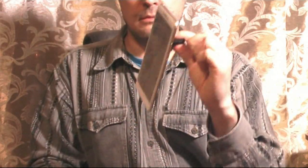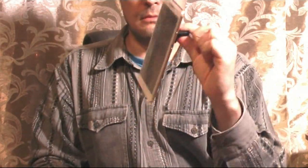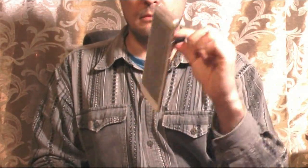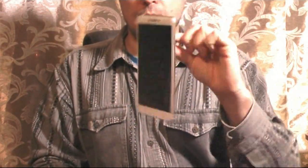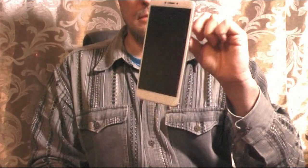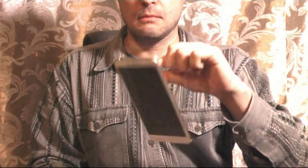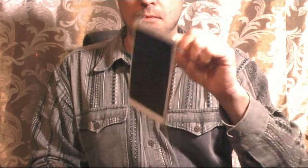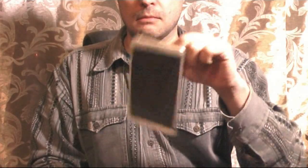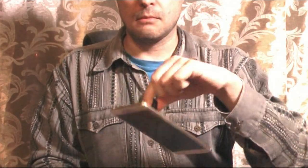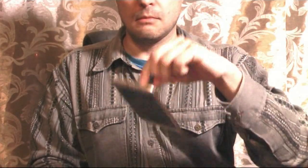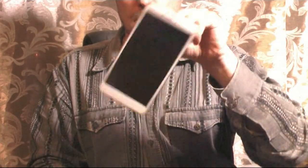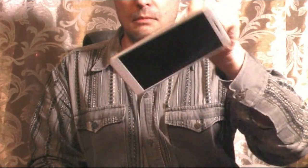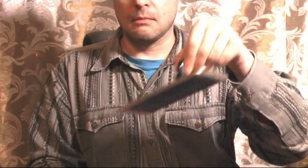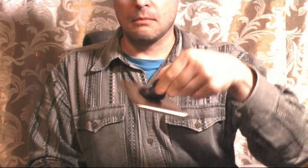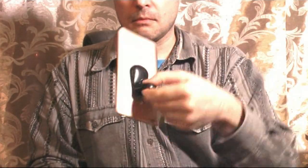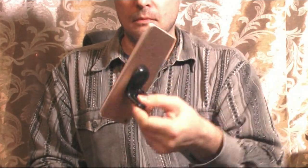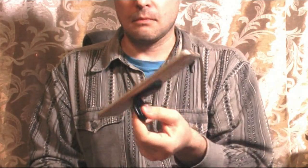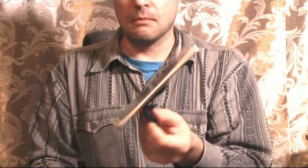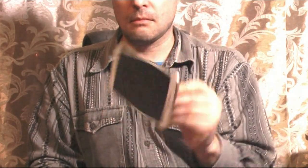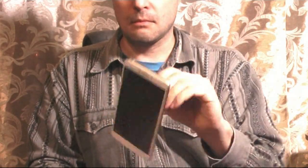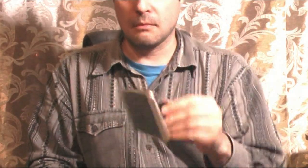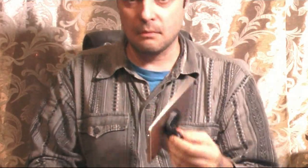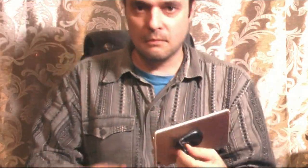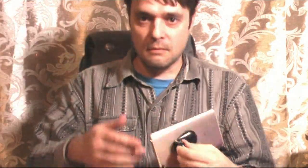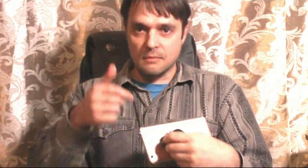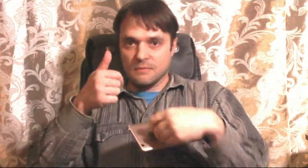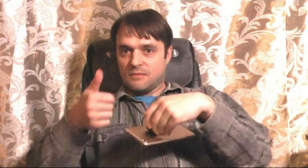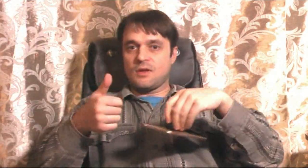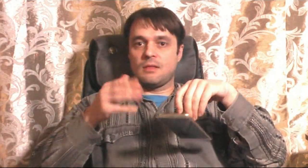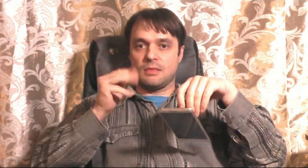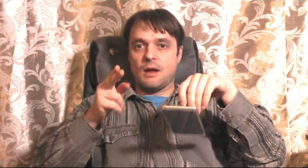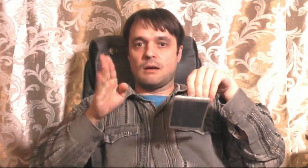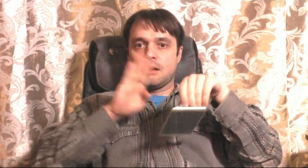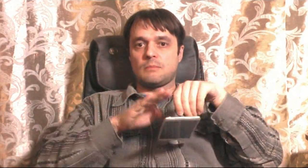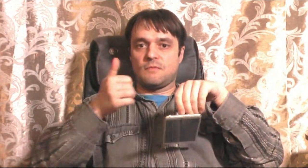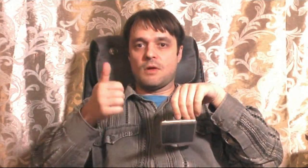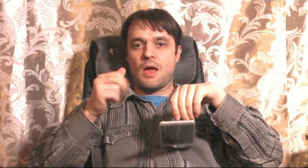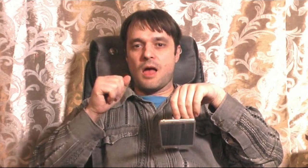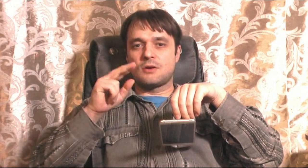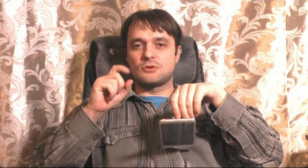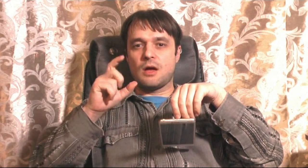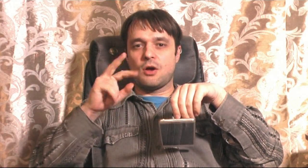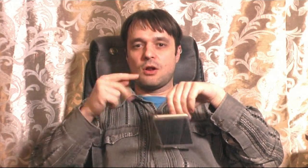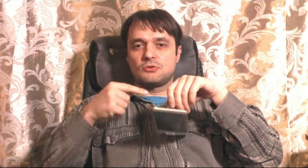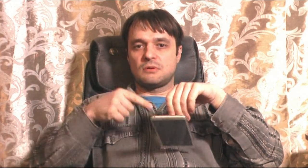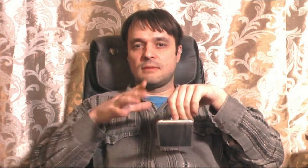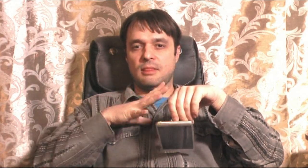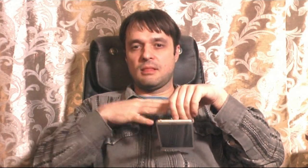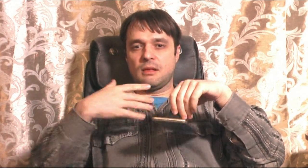обороны Российской Федерации сообщил, что самолеты этого полка выполняли боевое задание с целью уничтожить минометы